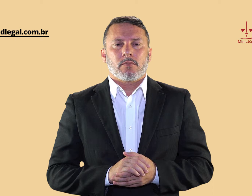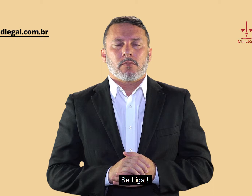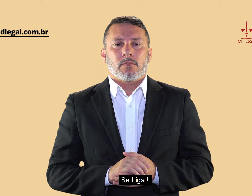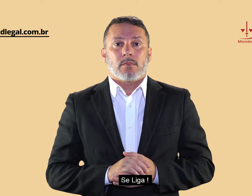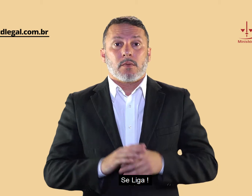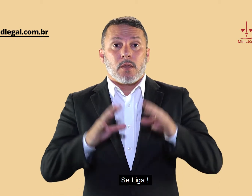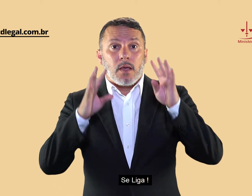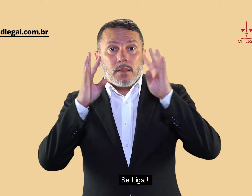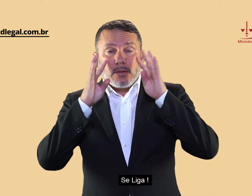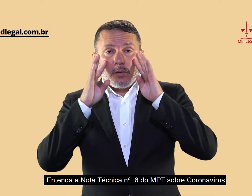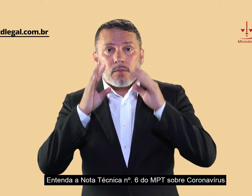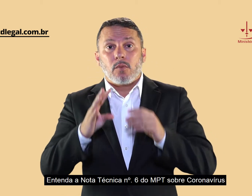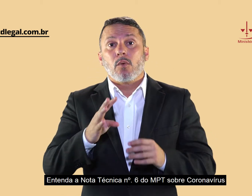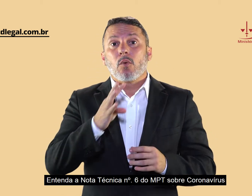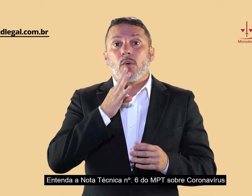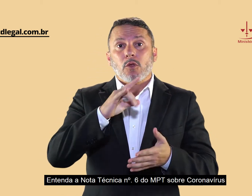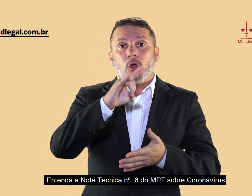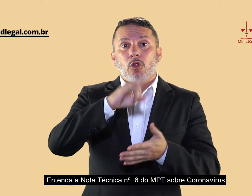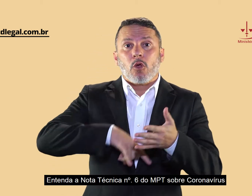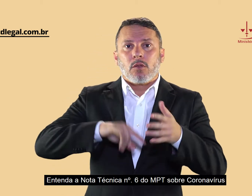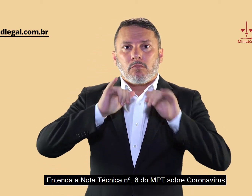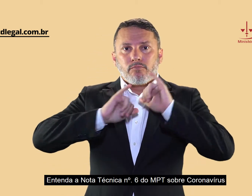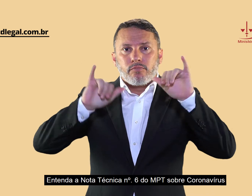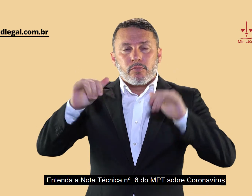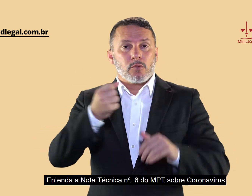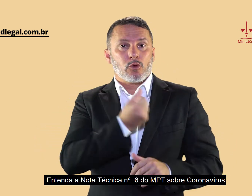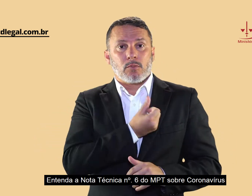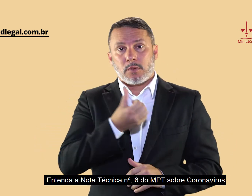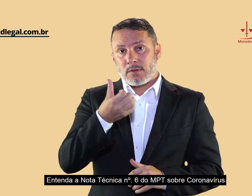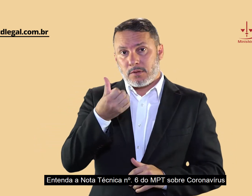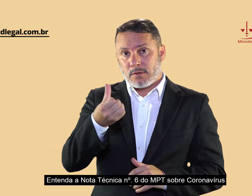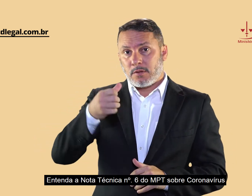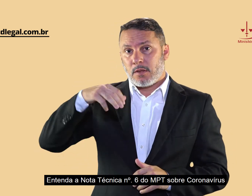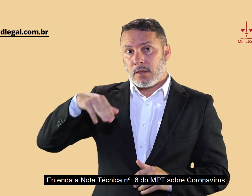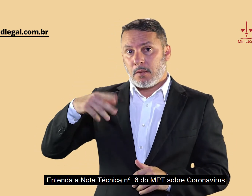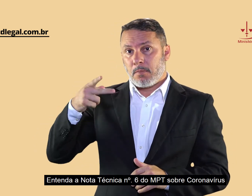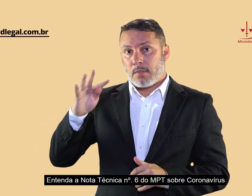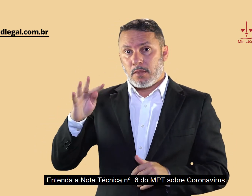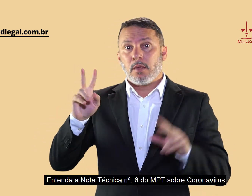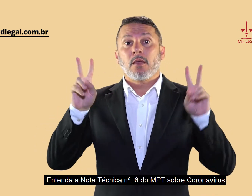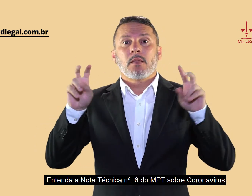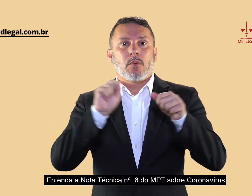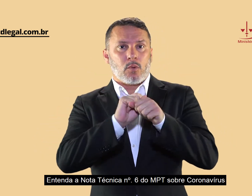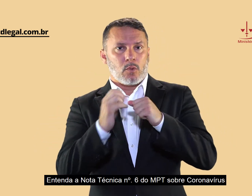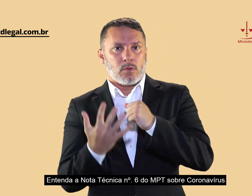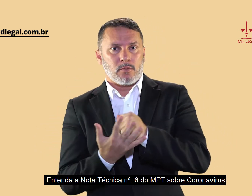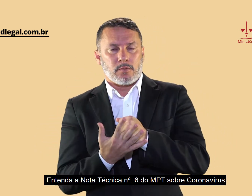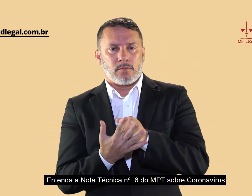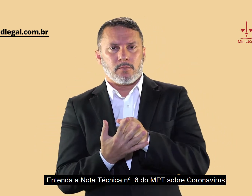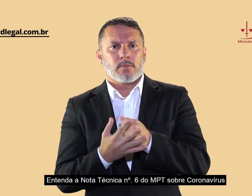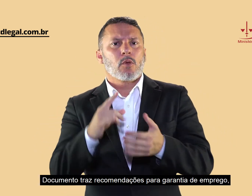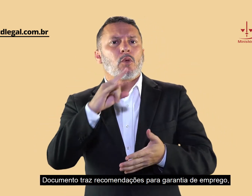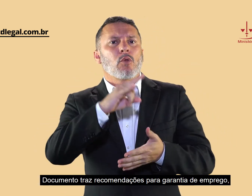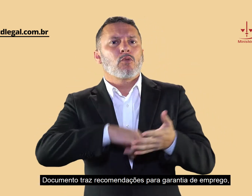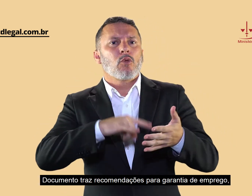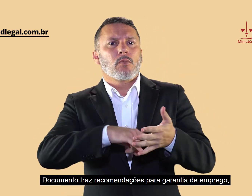Se liga! Entenda a nota técnica nº 6 do MPT sobre coronavírus. Documento traz